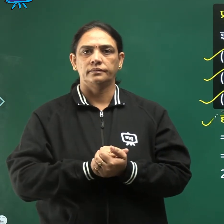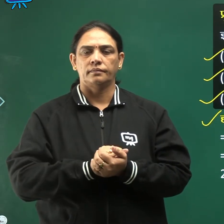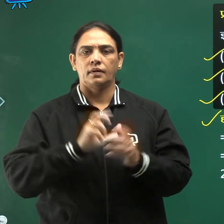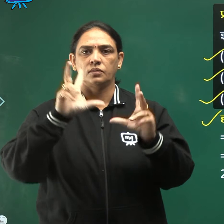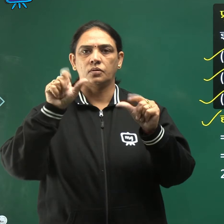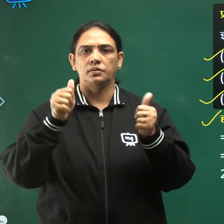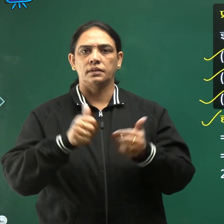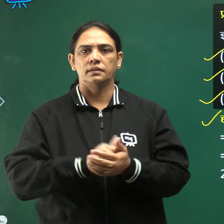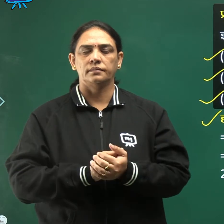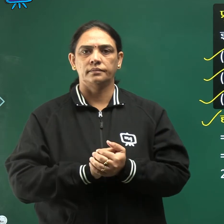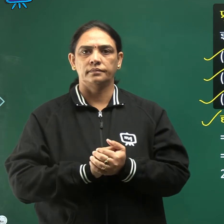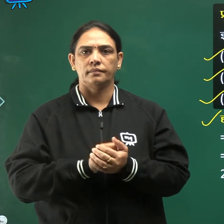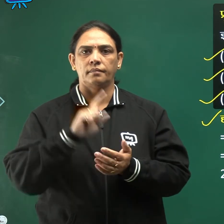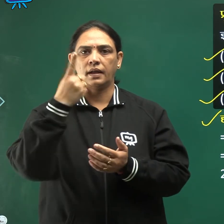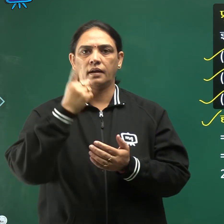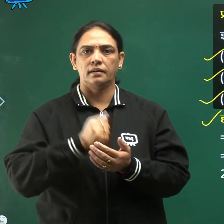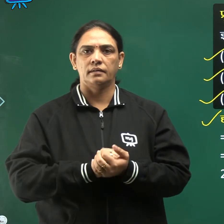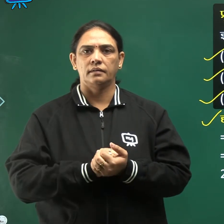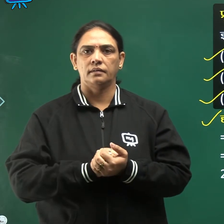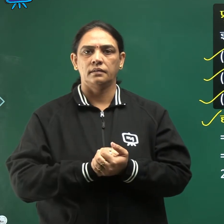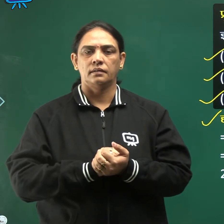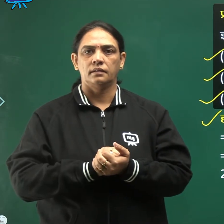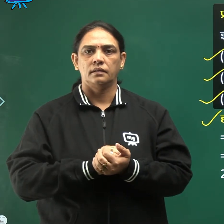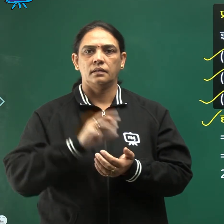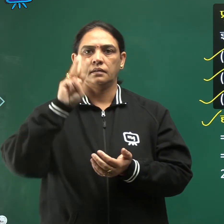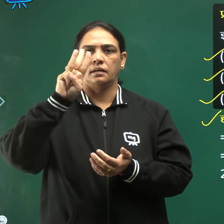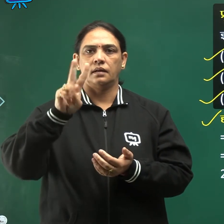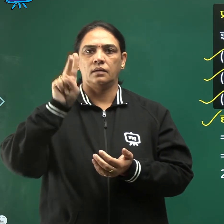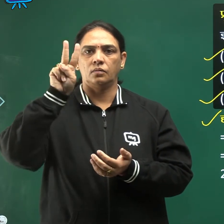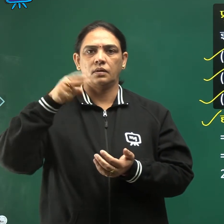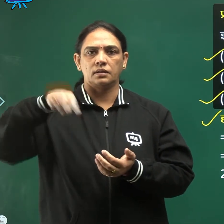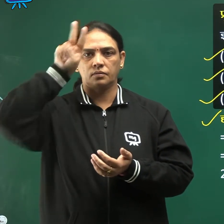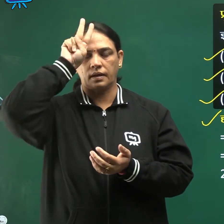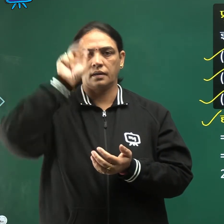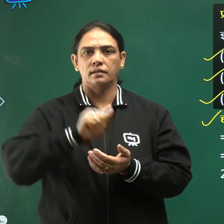हल। पहला 32 का स्क्वायर,